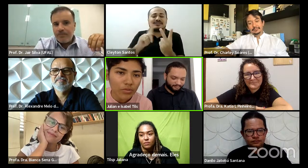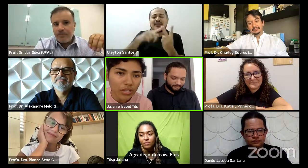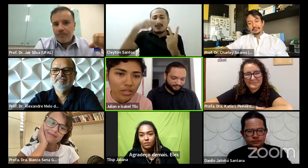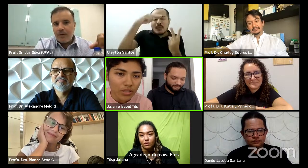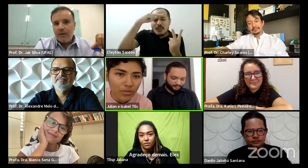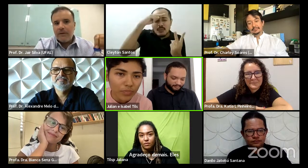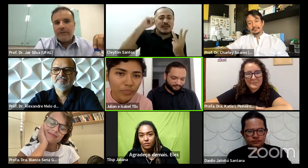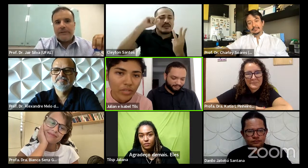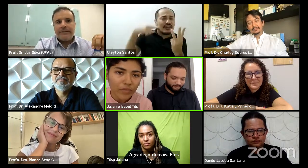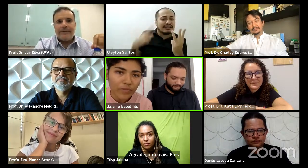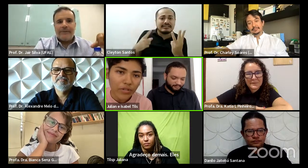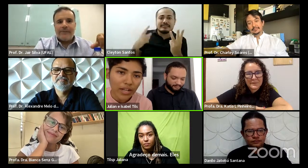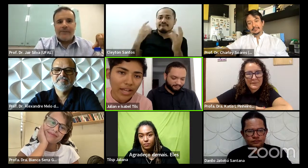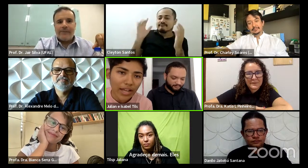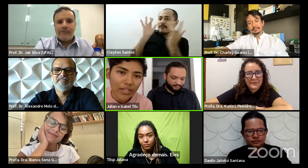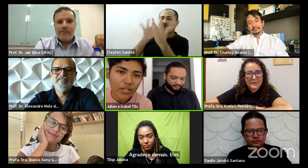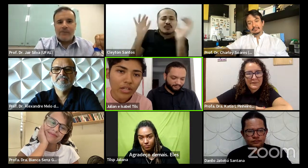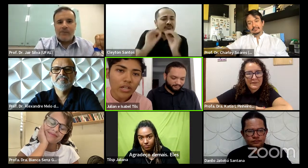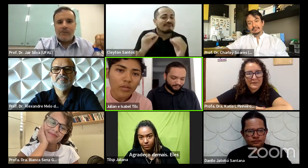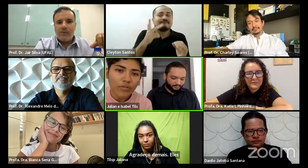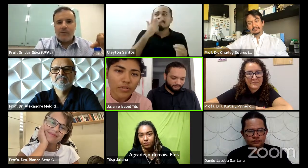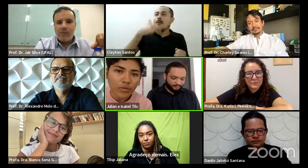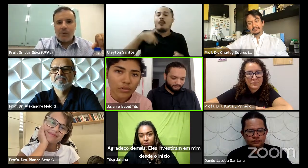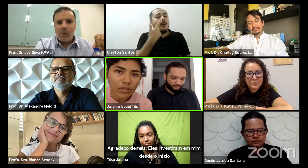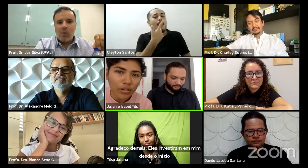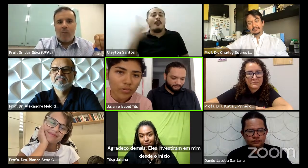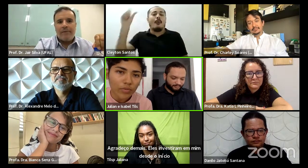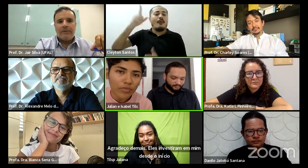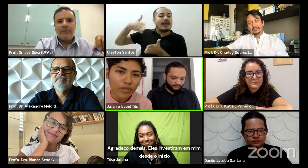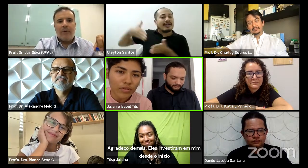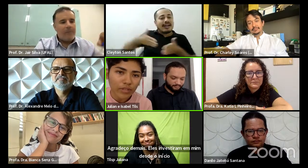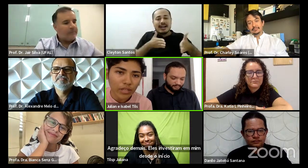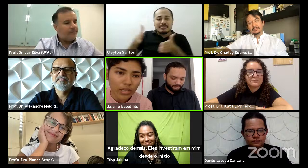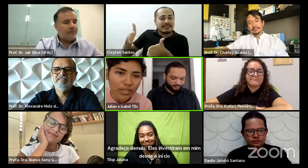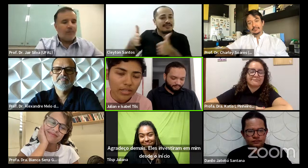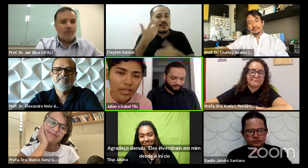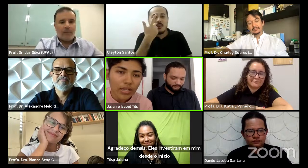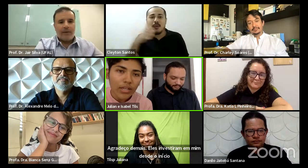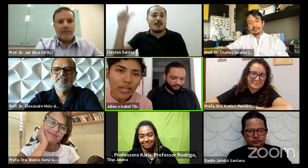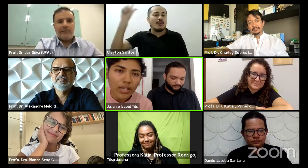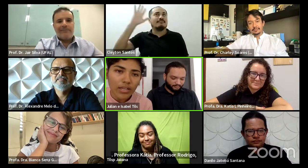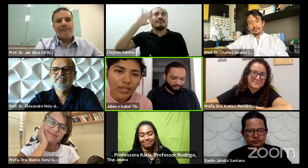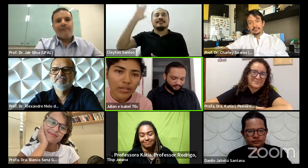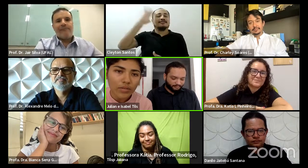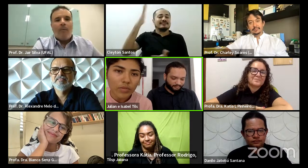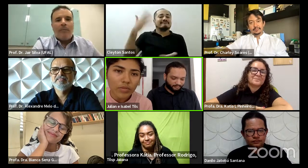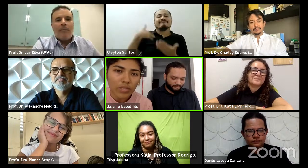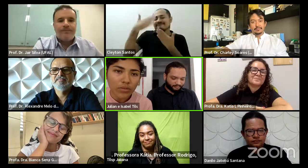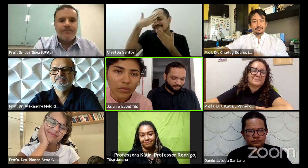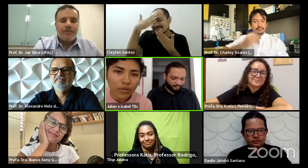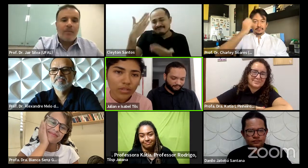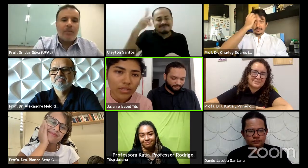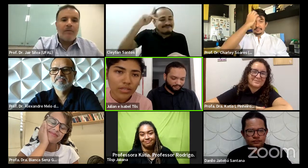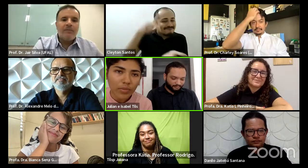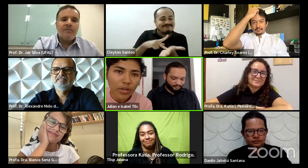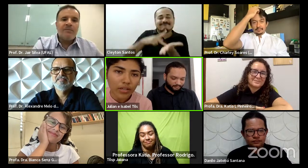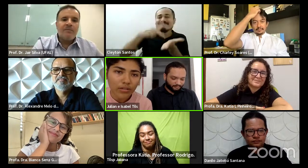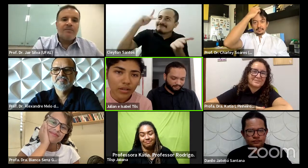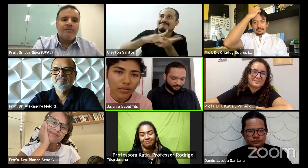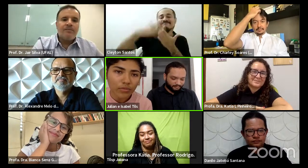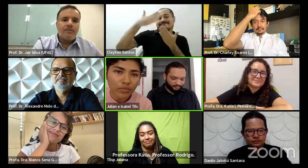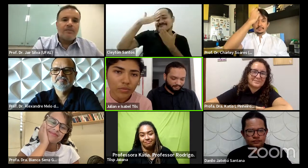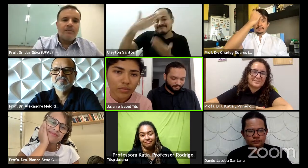mim desde o início, professora Kátia, professor Rodrigo, professora Vanessa, são os meus mentores que